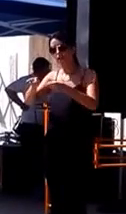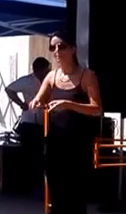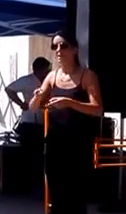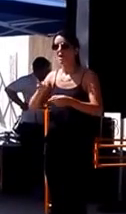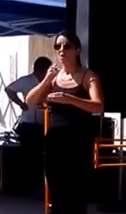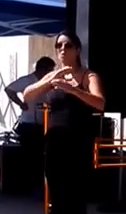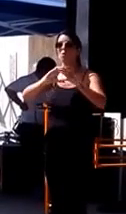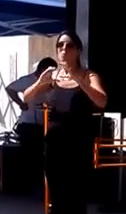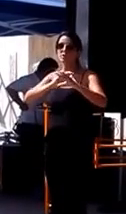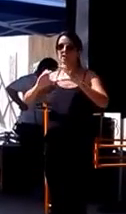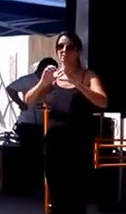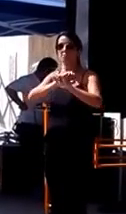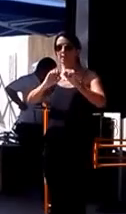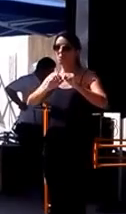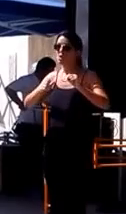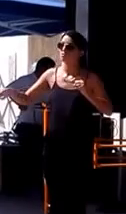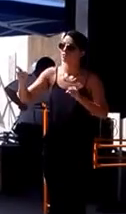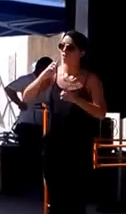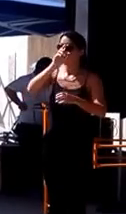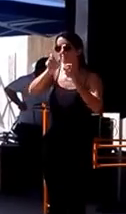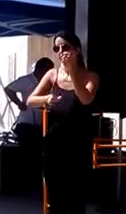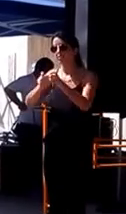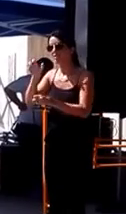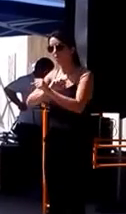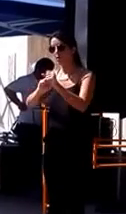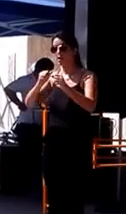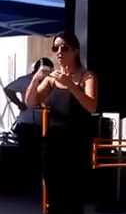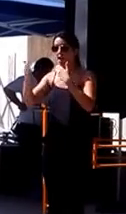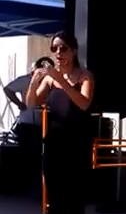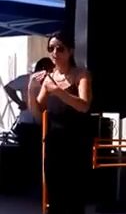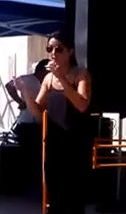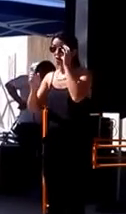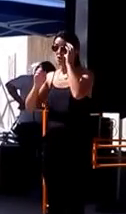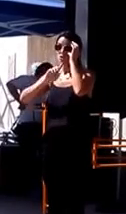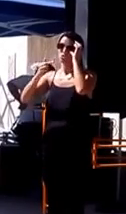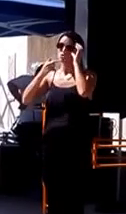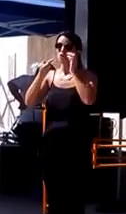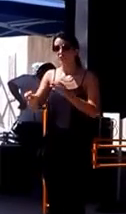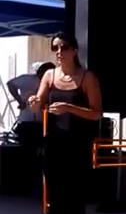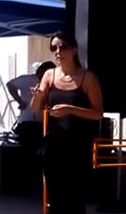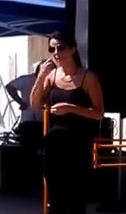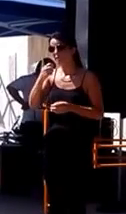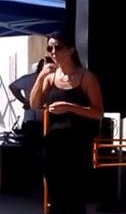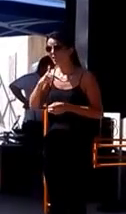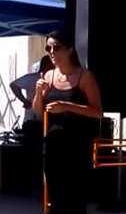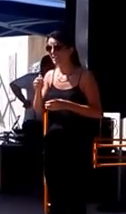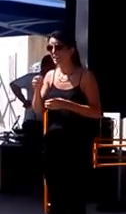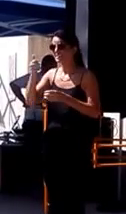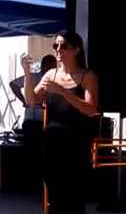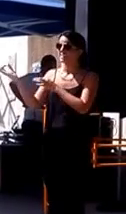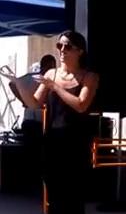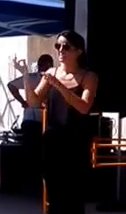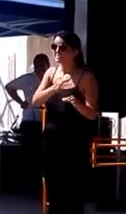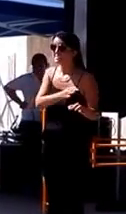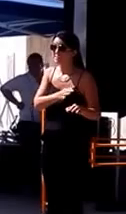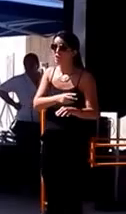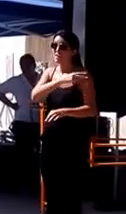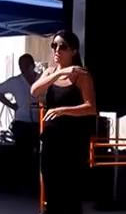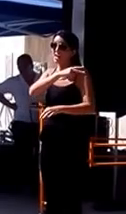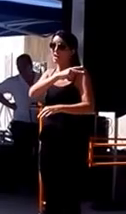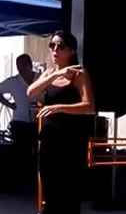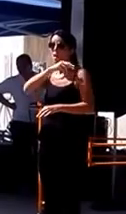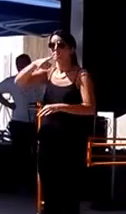medios de comunicación para que el conjunto de las personas puedan dialogar. No mencioné, y no estaba porque recién llegó, la decana de Facultad de Psicología, María